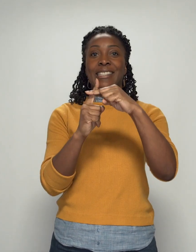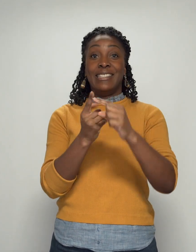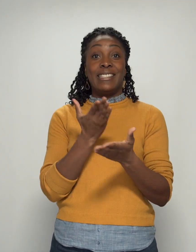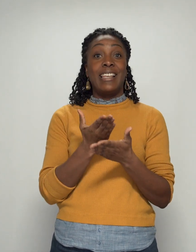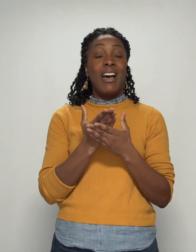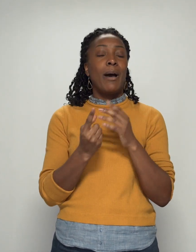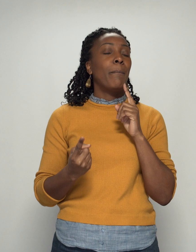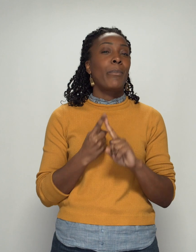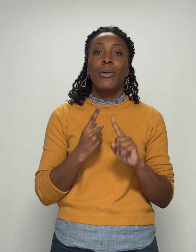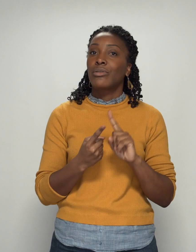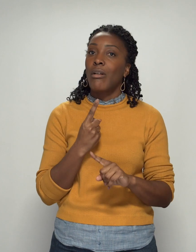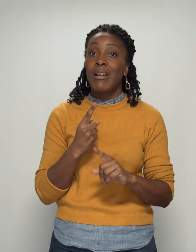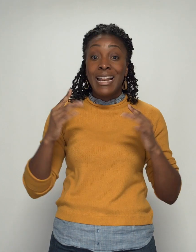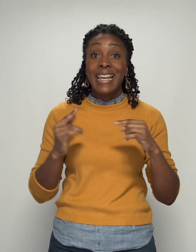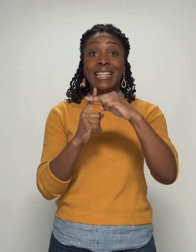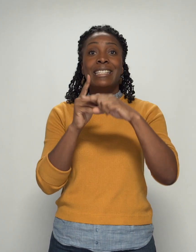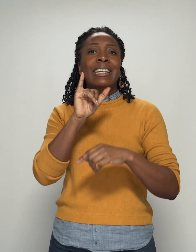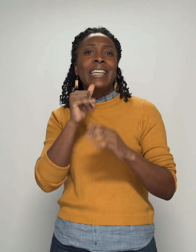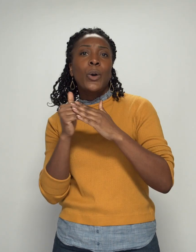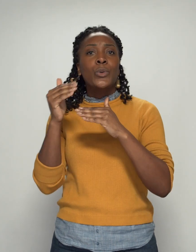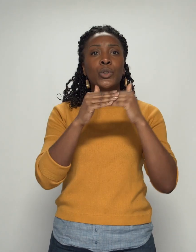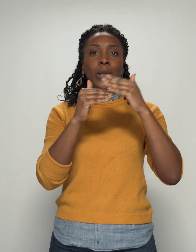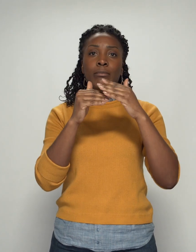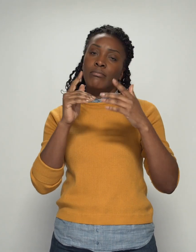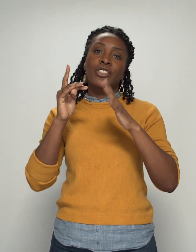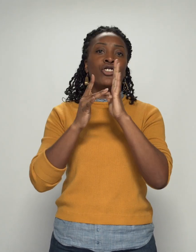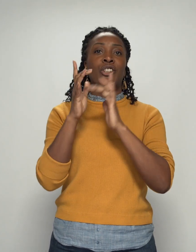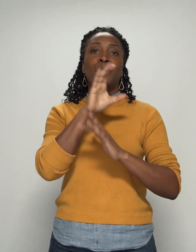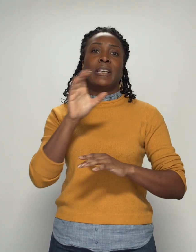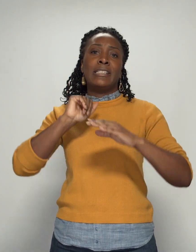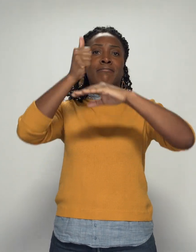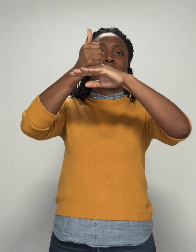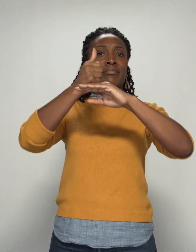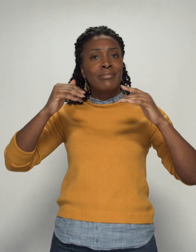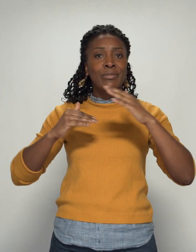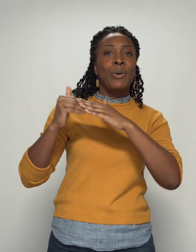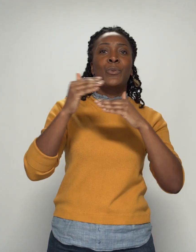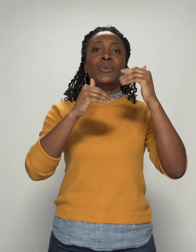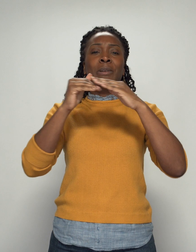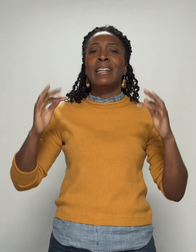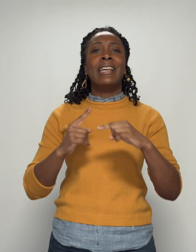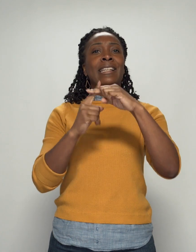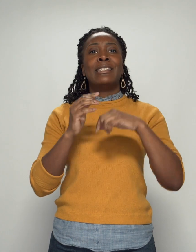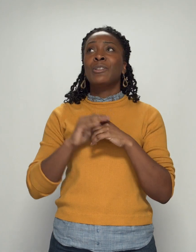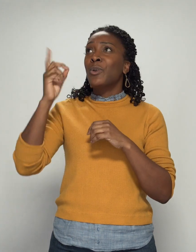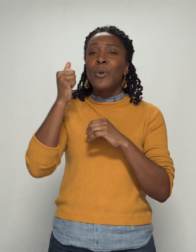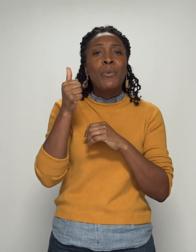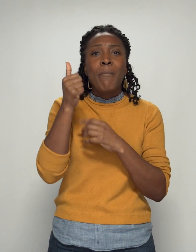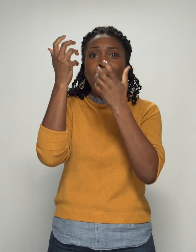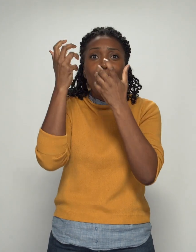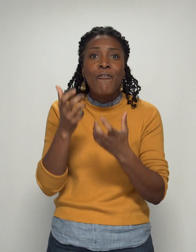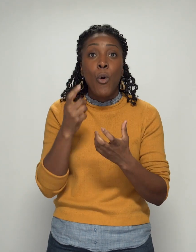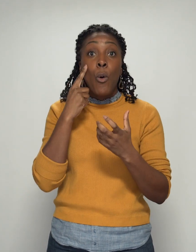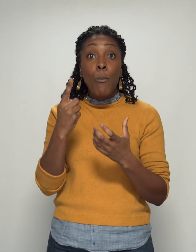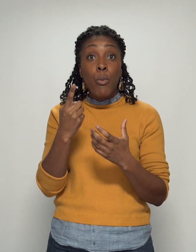sa vie. L'Église est construite par Jésus-Christ. L'Église est construite par Dieu et elle a été voulue